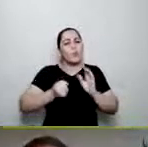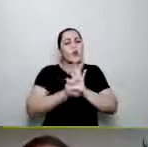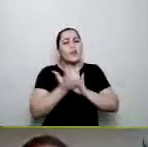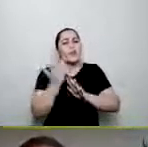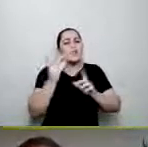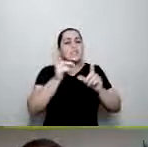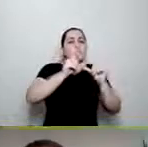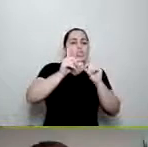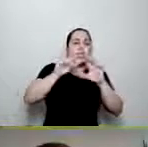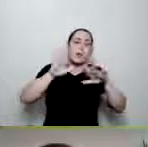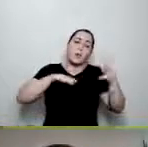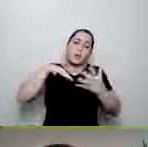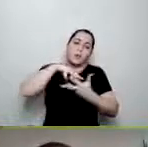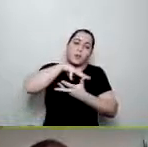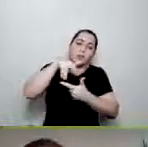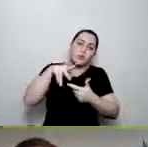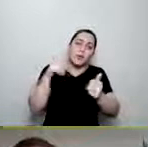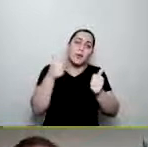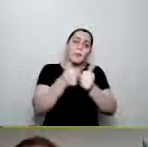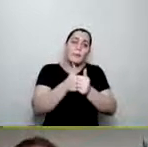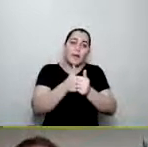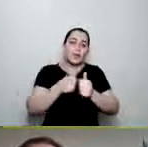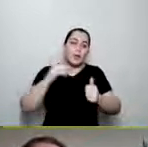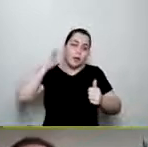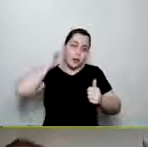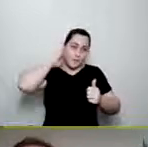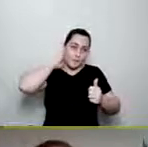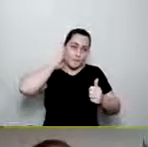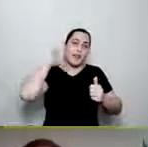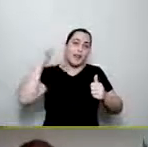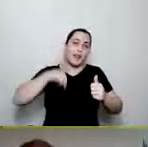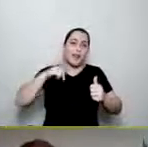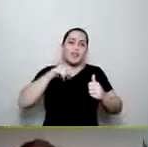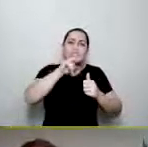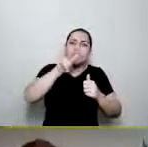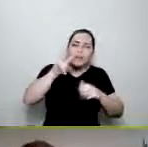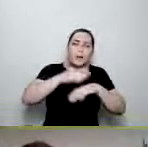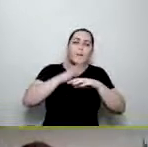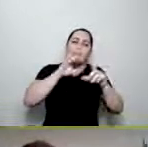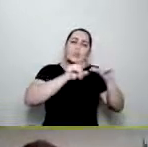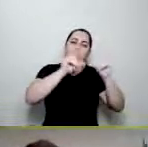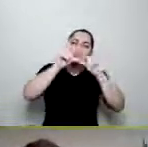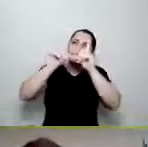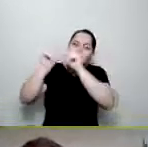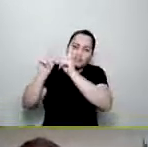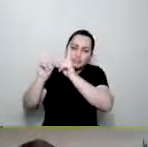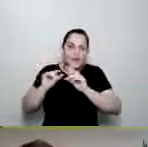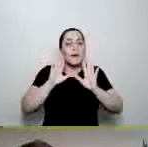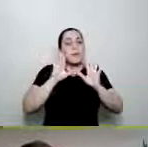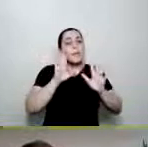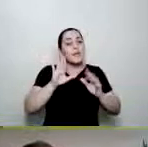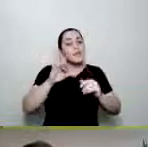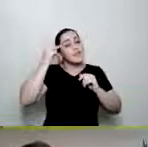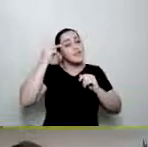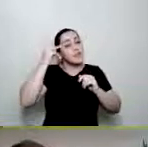posição do globo. Aqui perto do Equador, em Belém, eu acho que a gente vê mais, porque a gente vê as 2 hemisférios. Mas já em São Paulo, eu acho